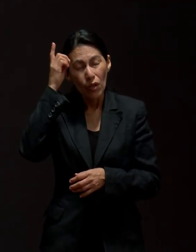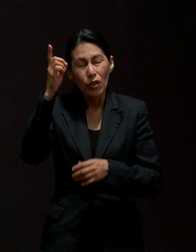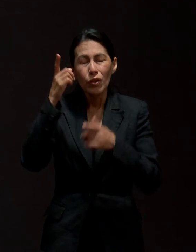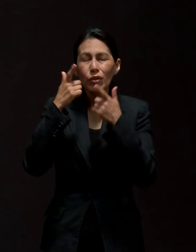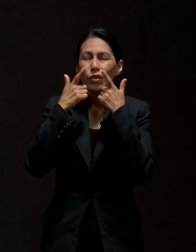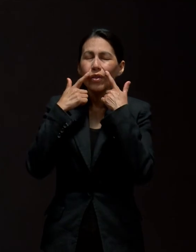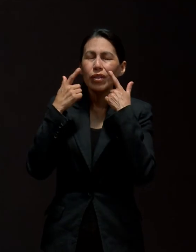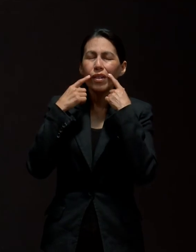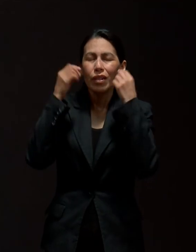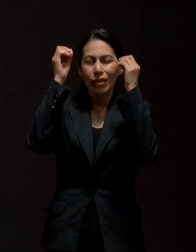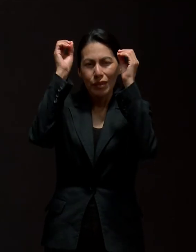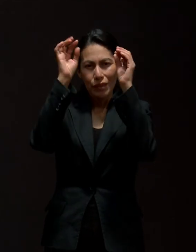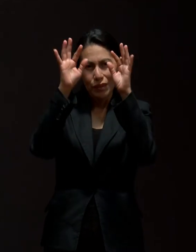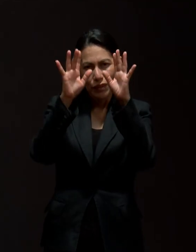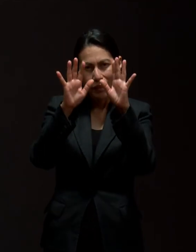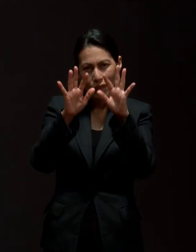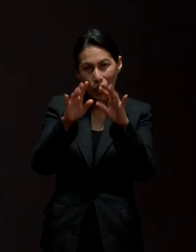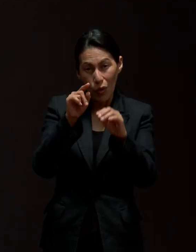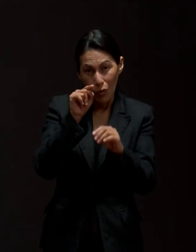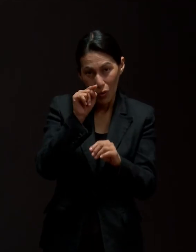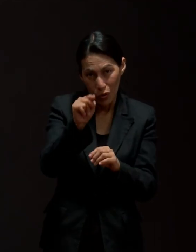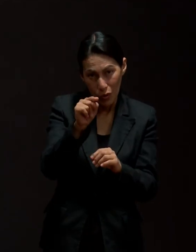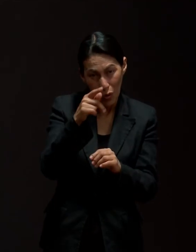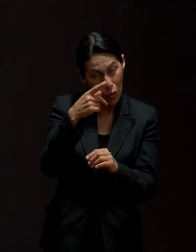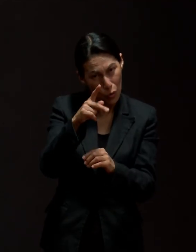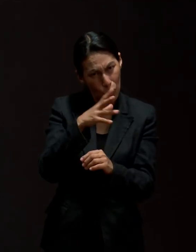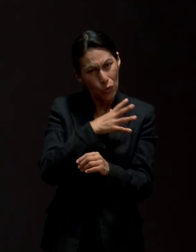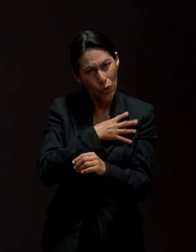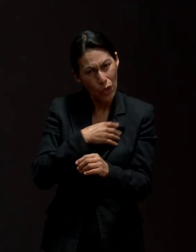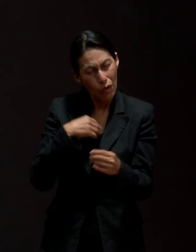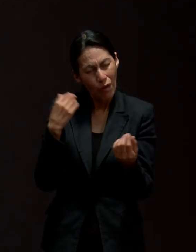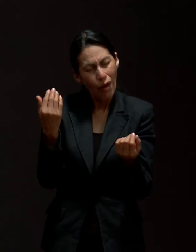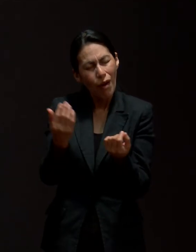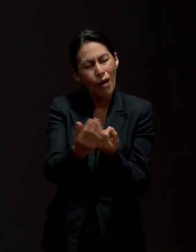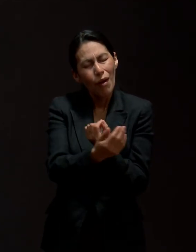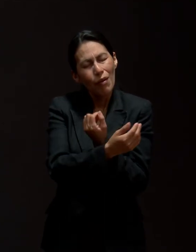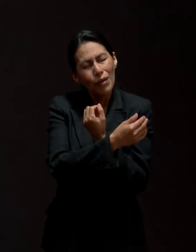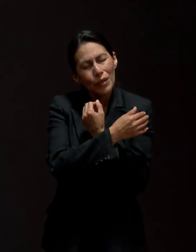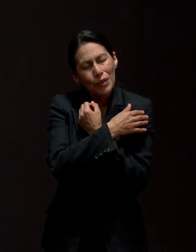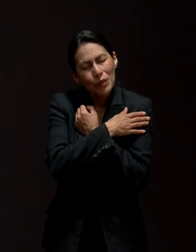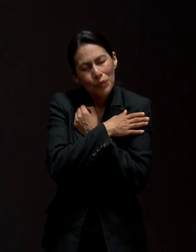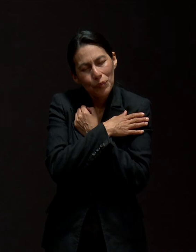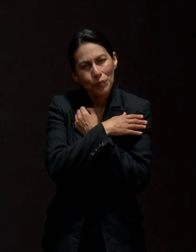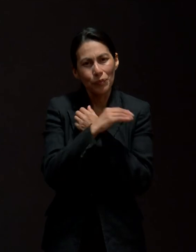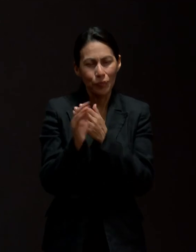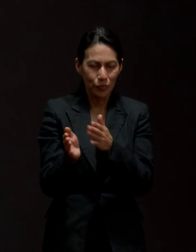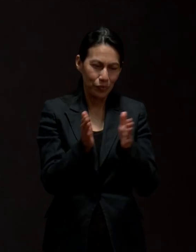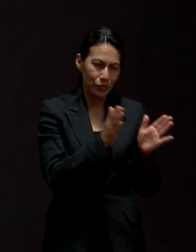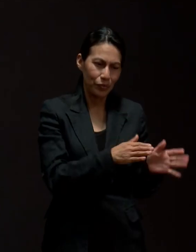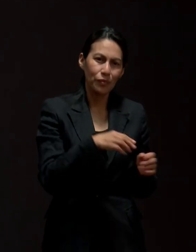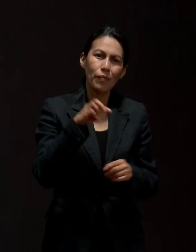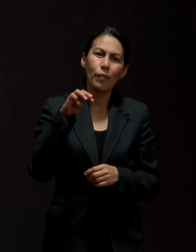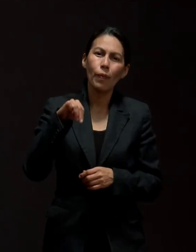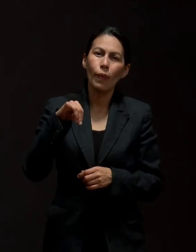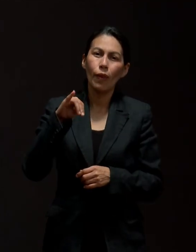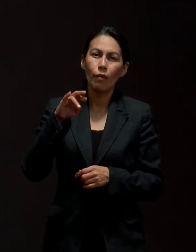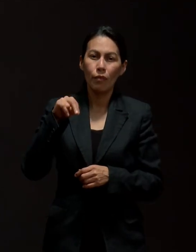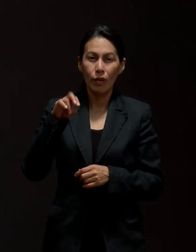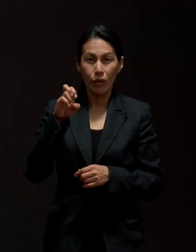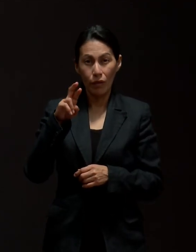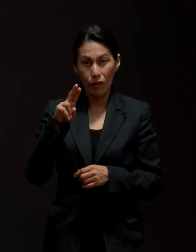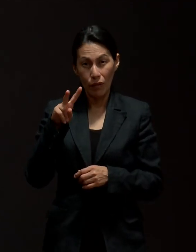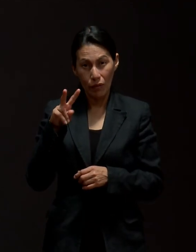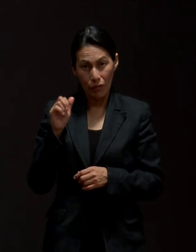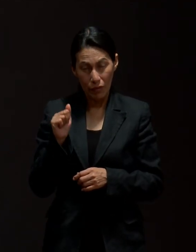contigo y con él. Y los abrace. Minerva Jiménez Sierra, pido